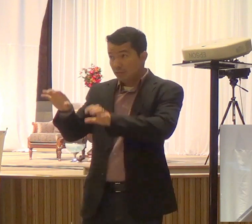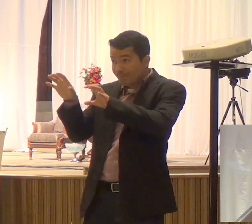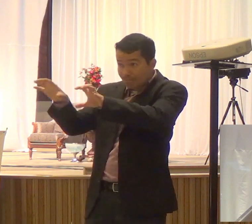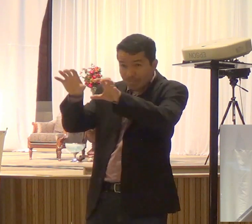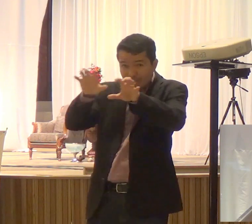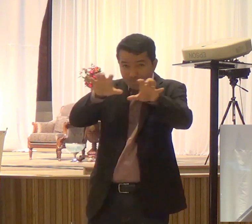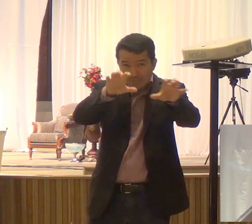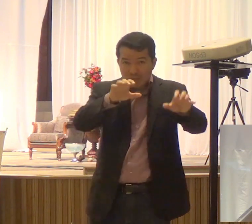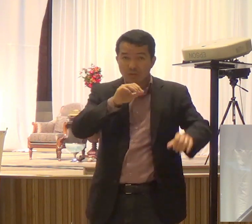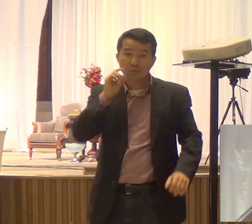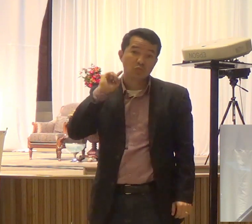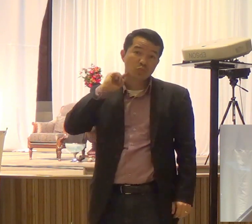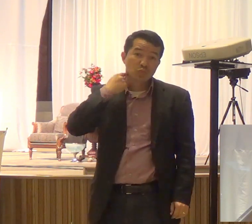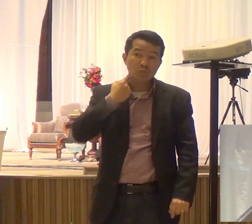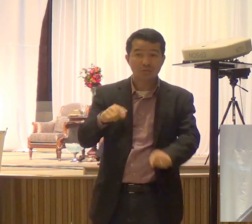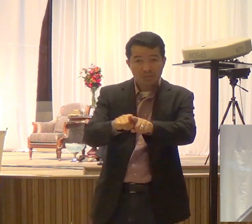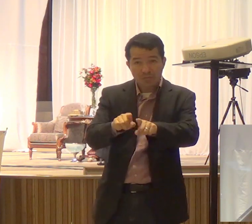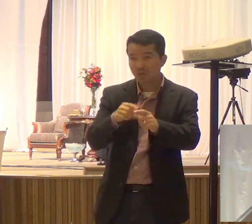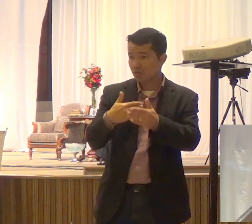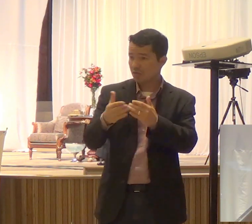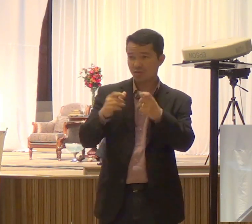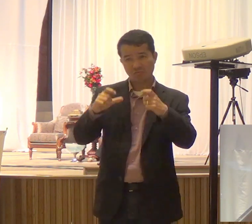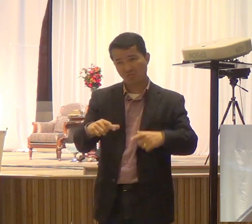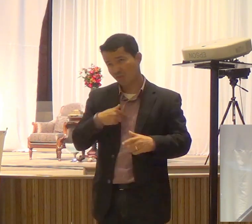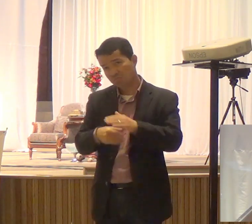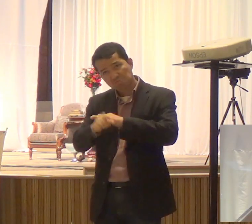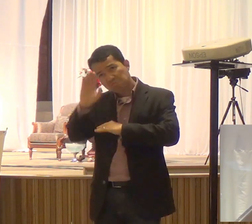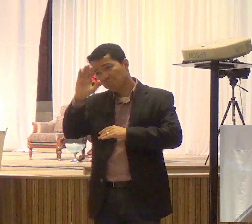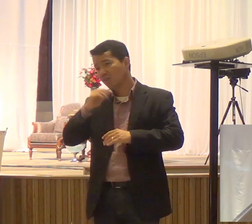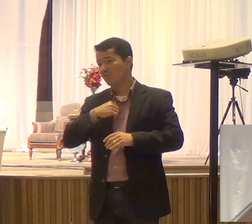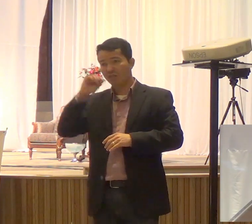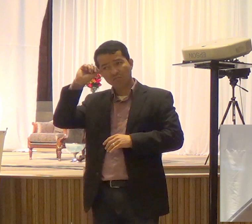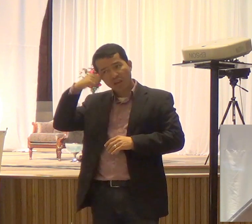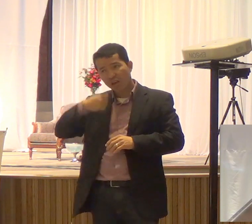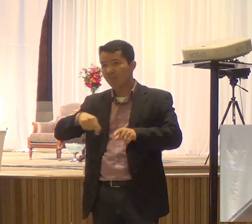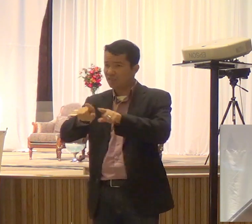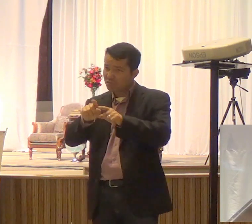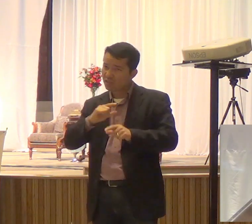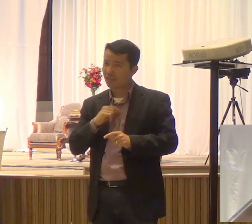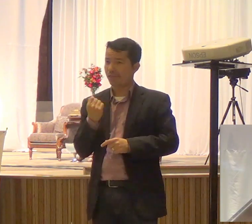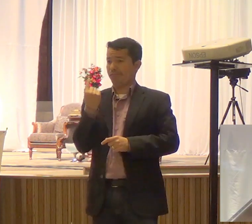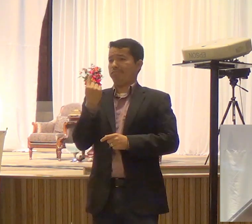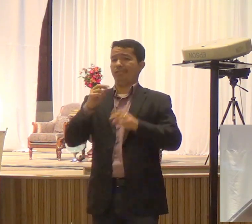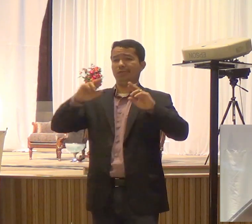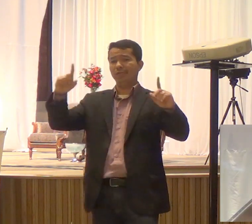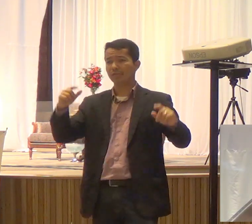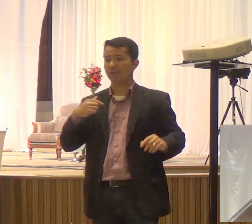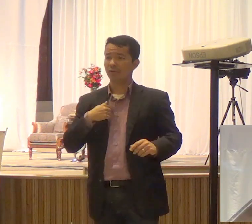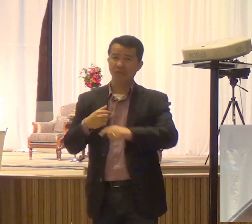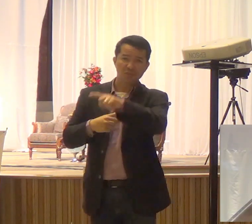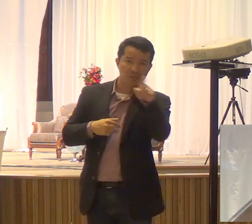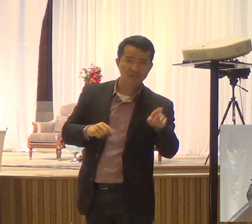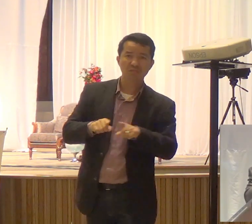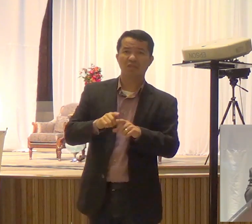sujeira, de carvão. Onde a gente vai, fica um pouquinho de cinza, fica um pouquinho de estranheza.